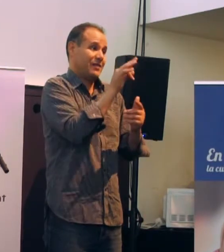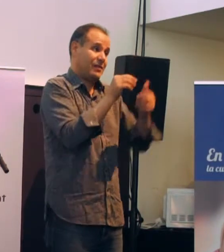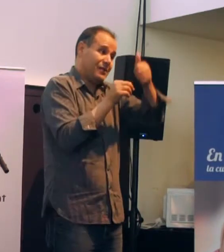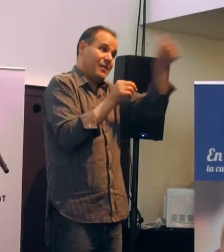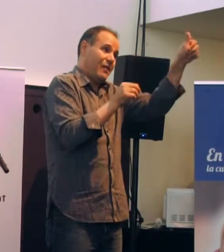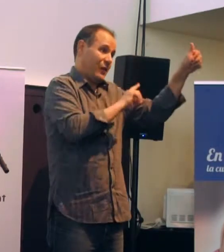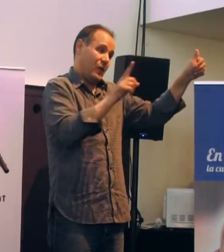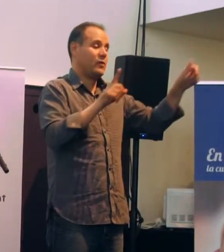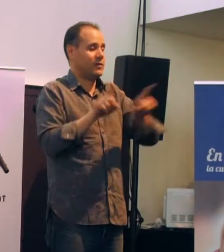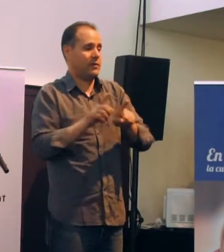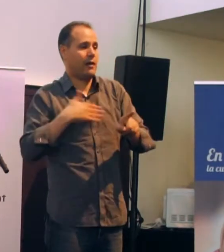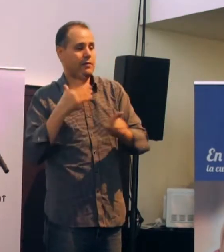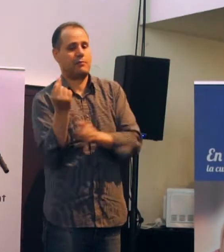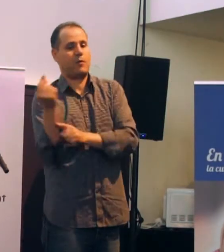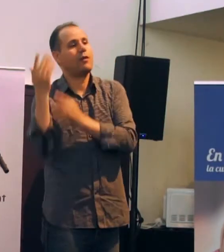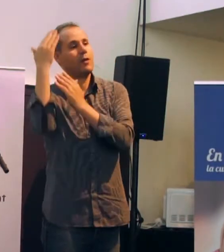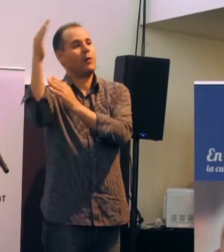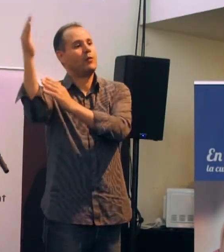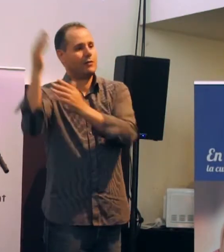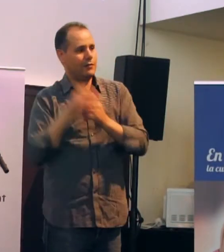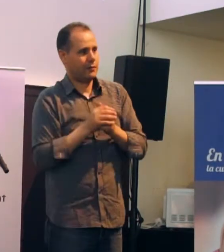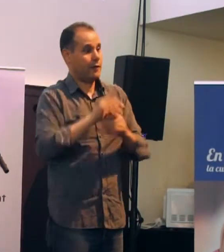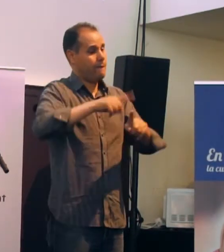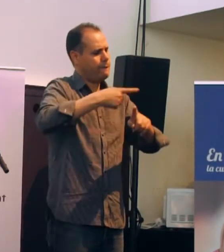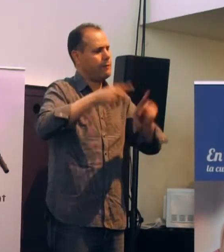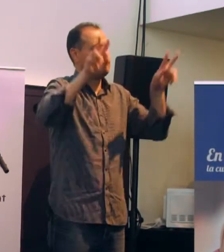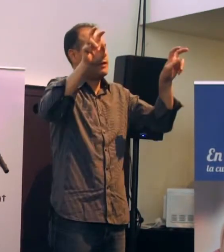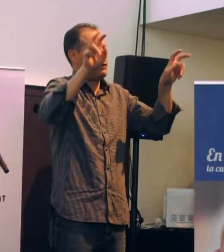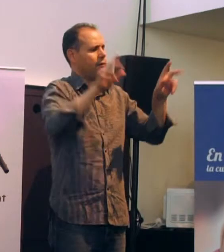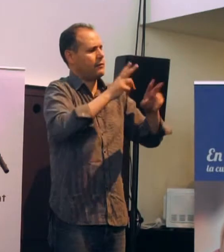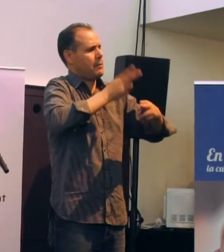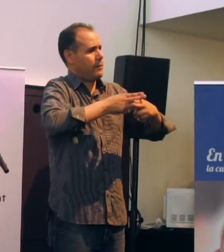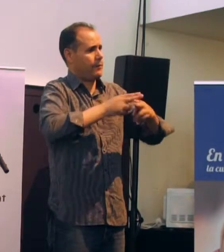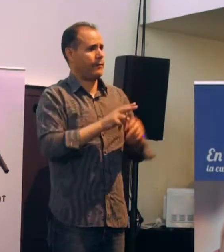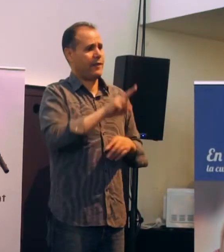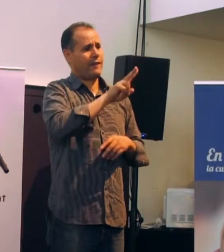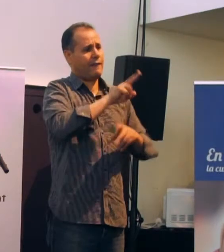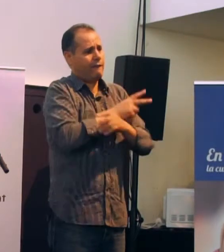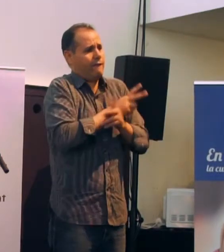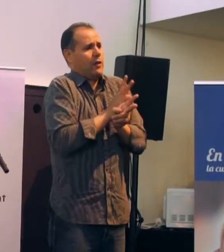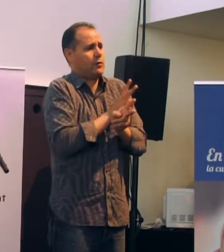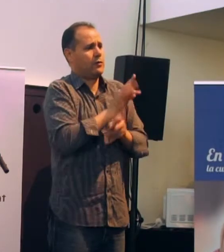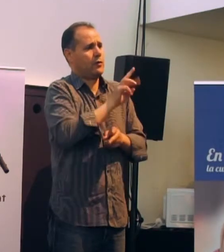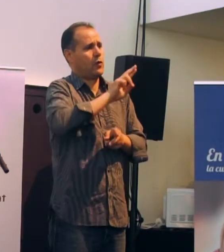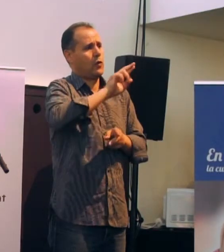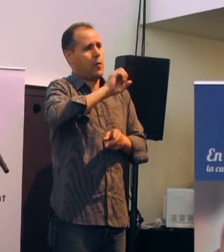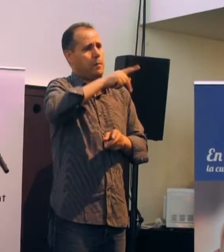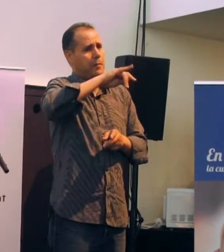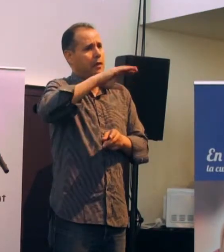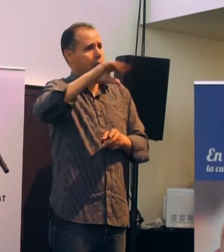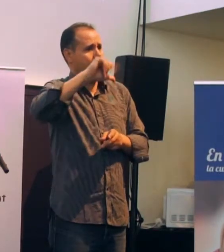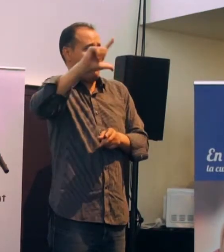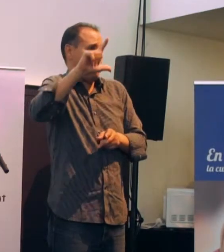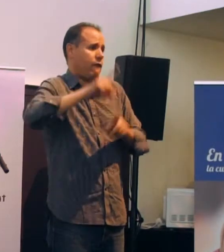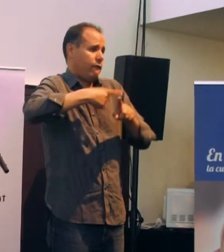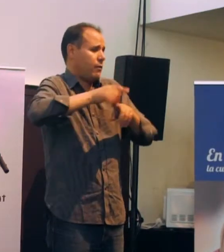nombreux partenaires à l'étranger. Pour ce film, je vais vous donner le titre tout de même, c'est Virus Tropical de Santiago Caicedo. C'est un film